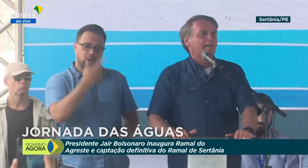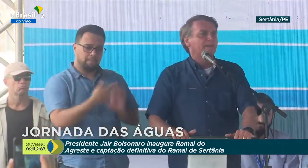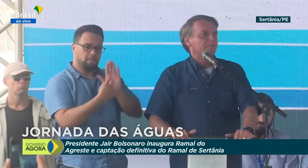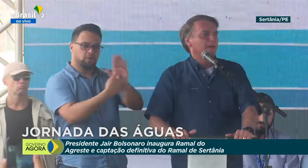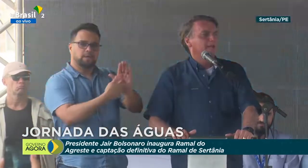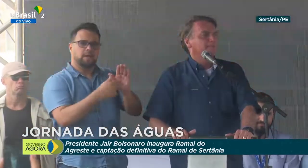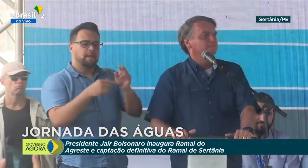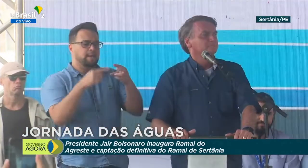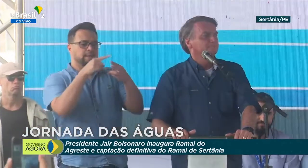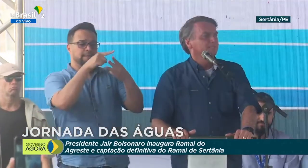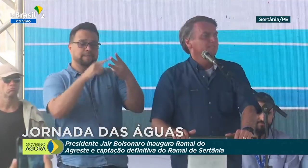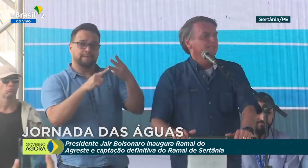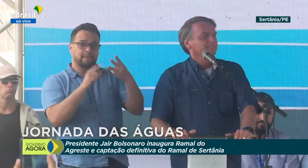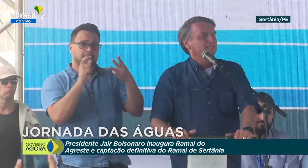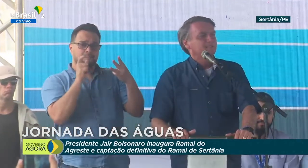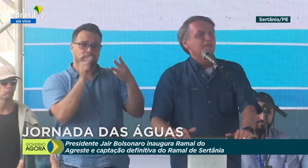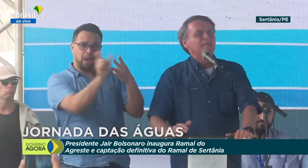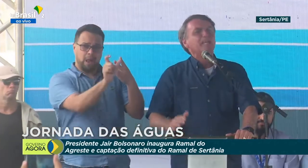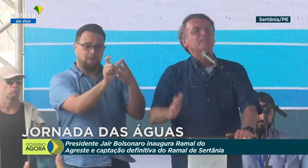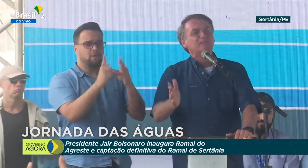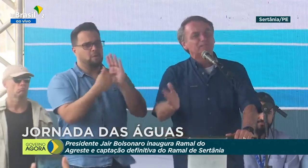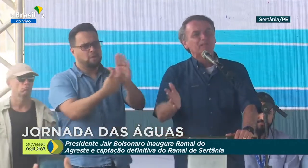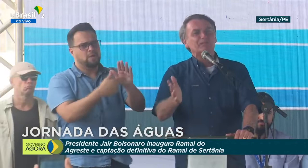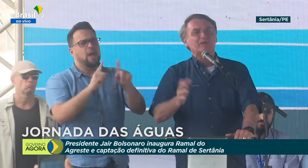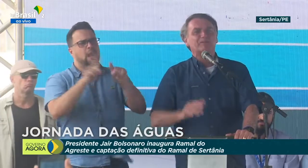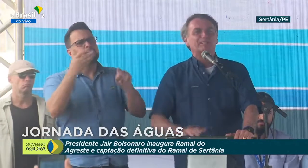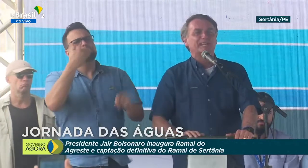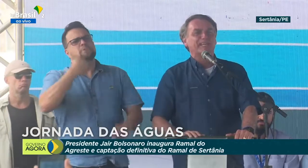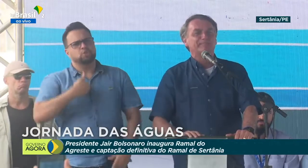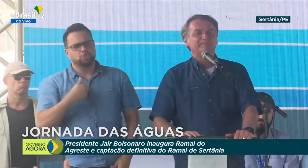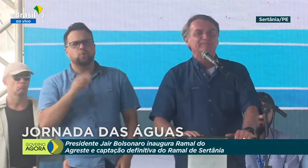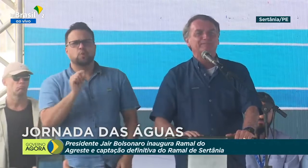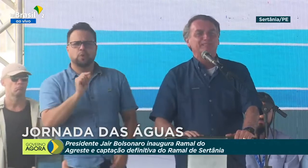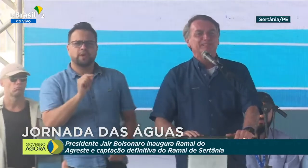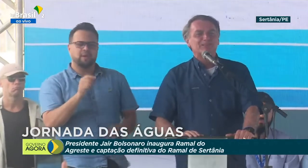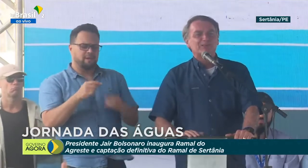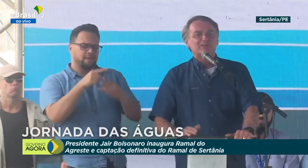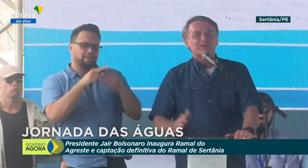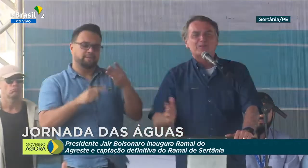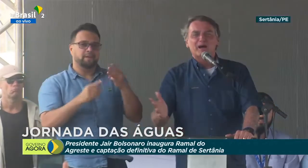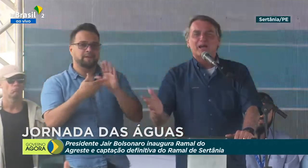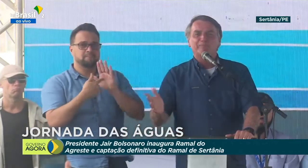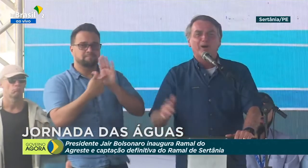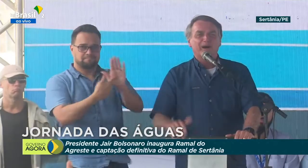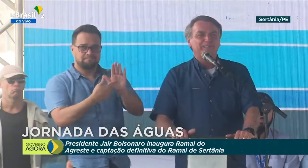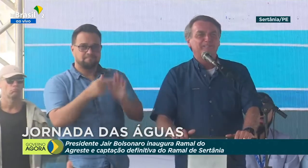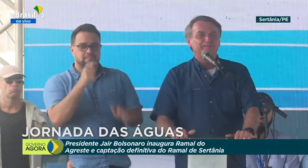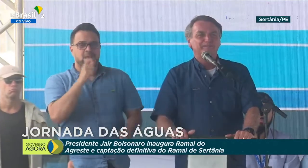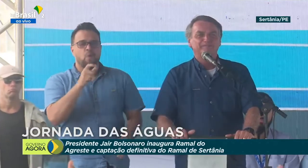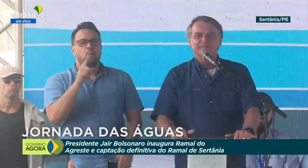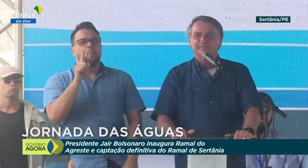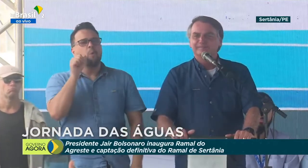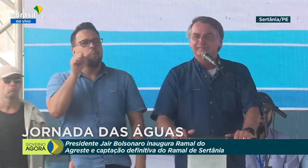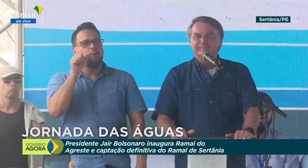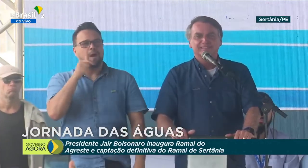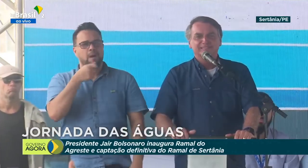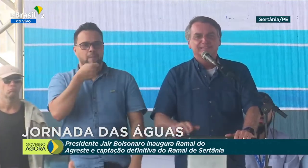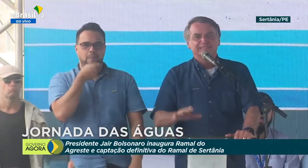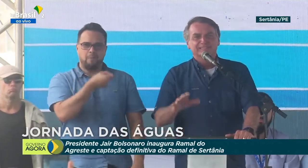3 palavras para eles. Se bem que eles pediram para mostrar, né? Uma repórter